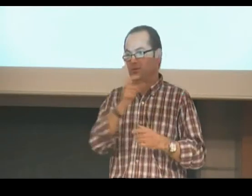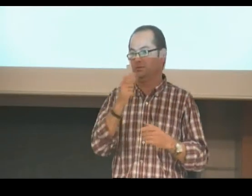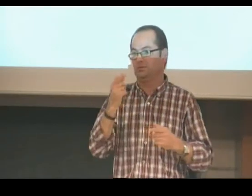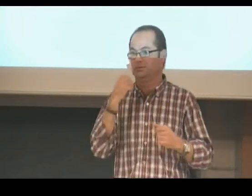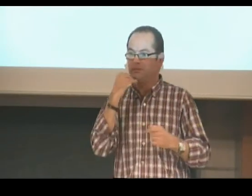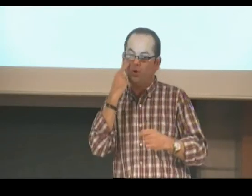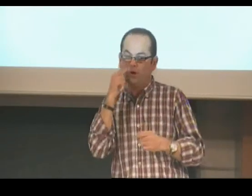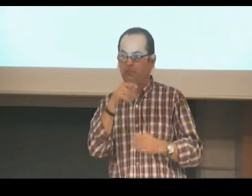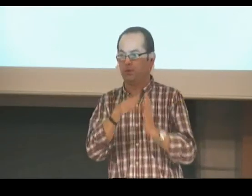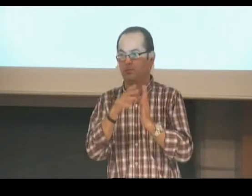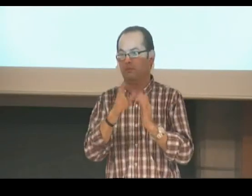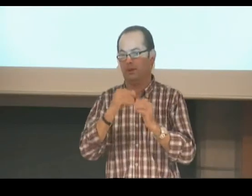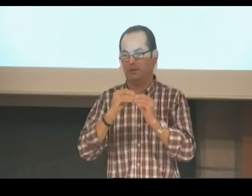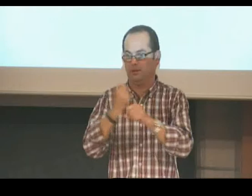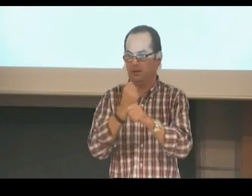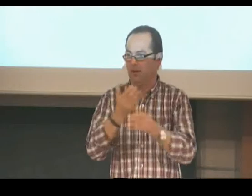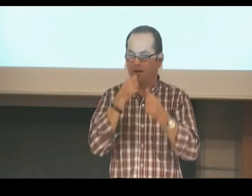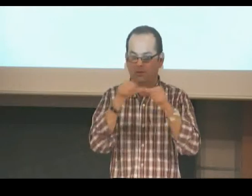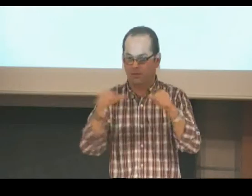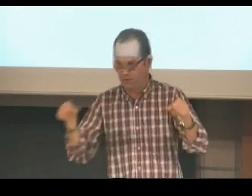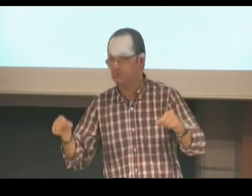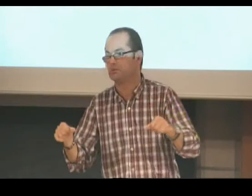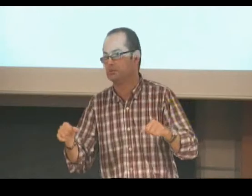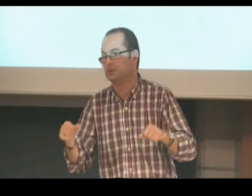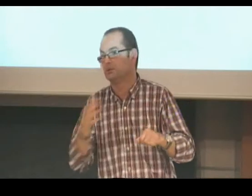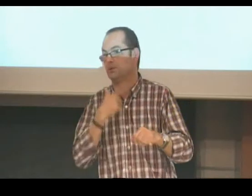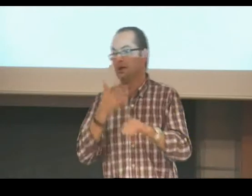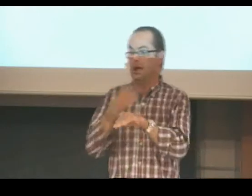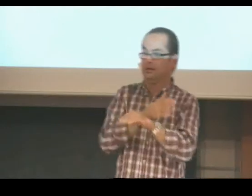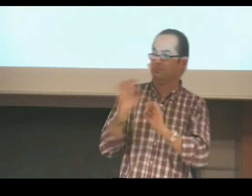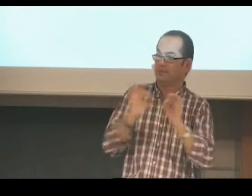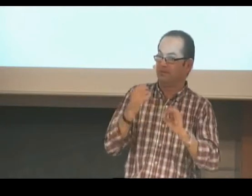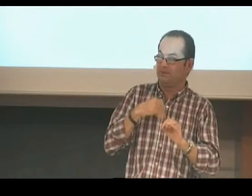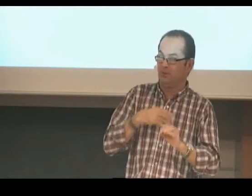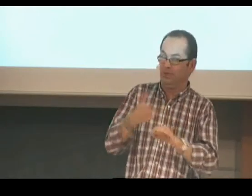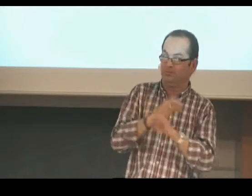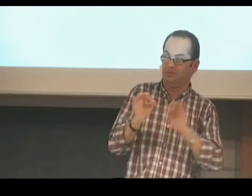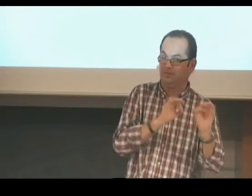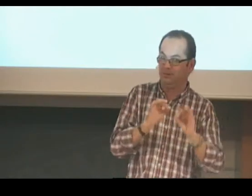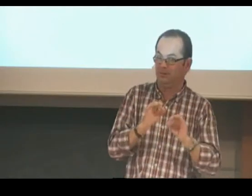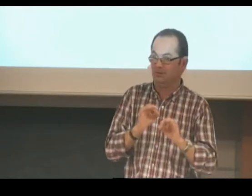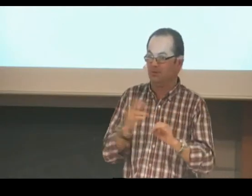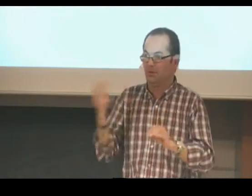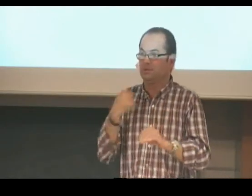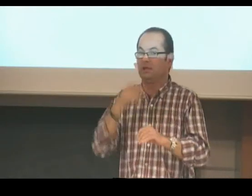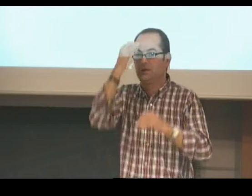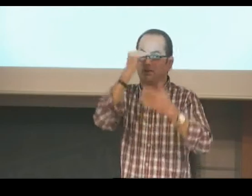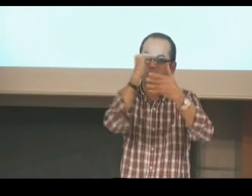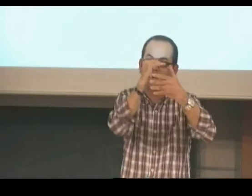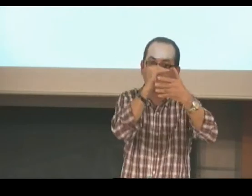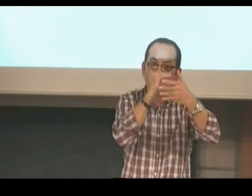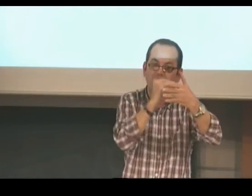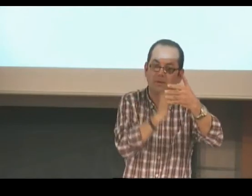consisteix i d'anotació i de transcripció, que consisteix en entrenar a les persones que hi participaran per tal que facin una